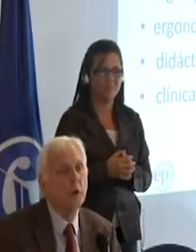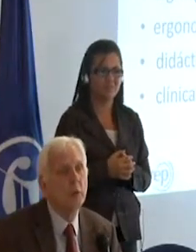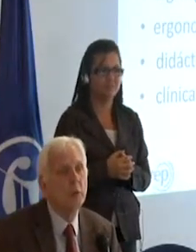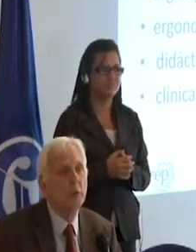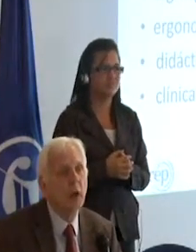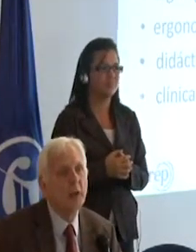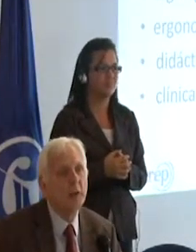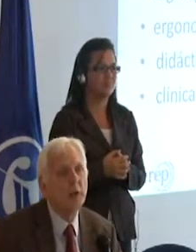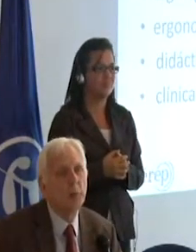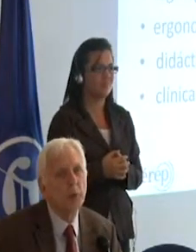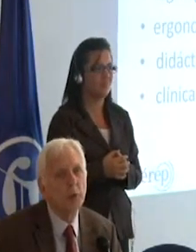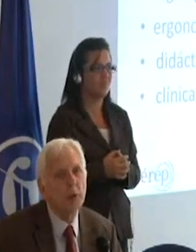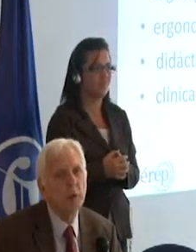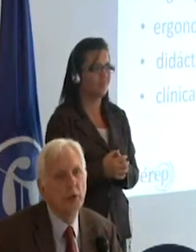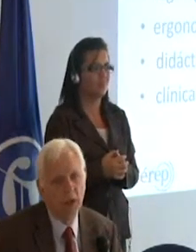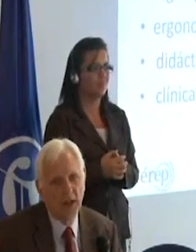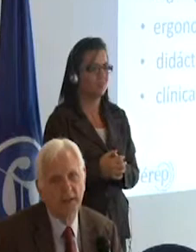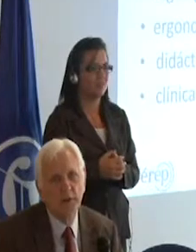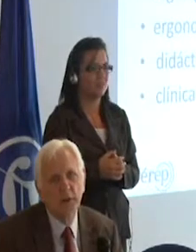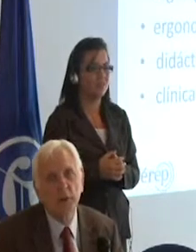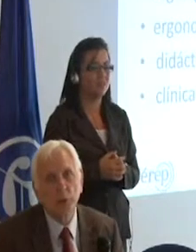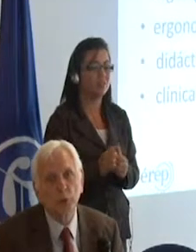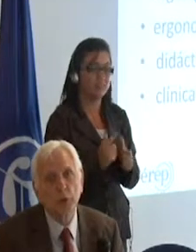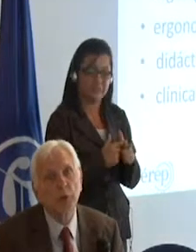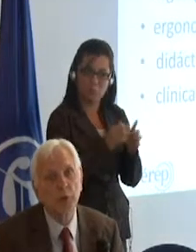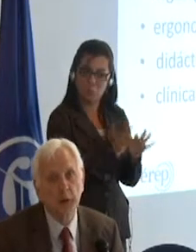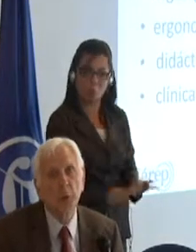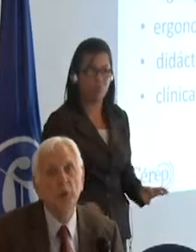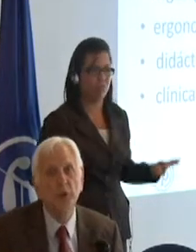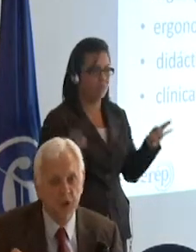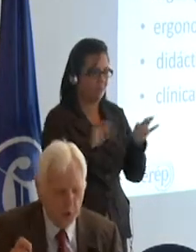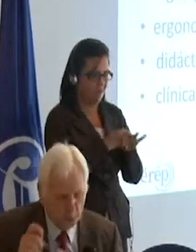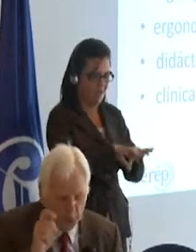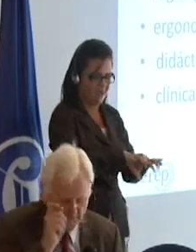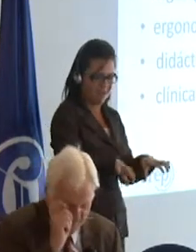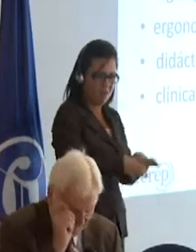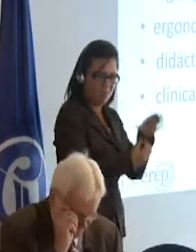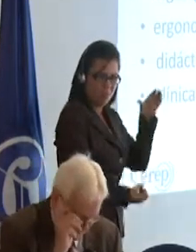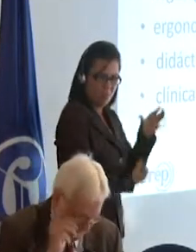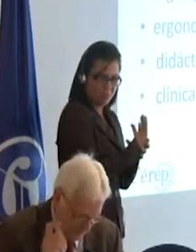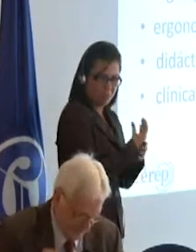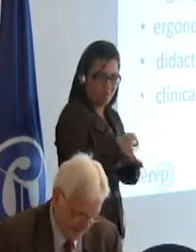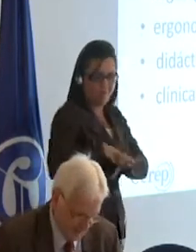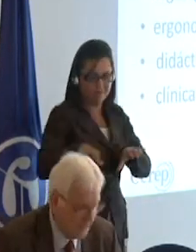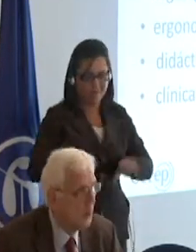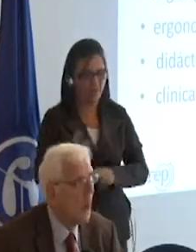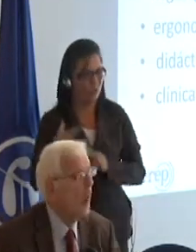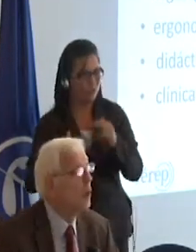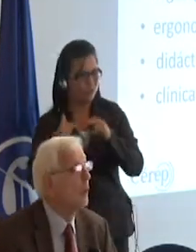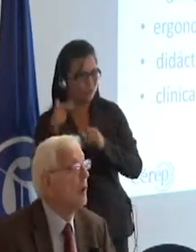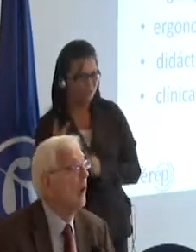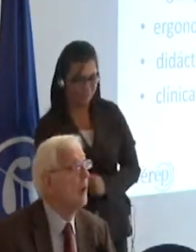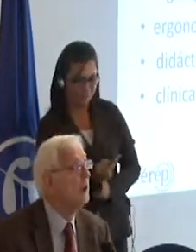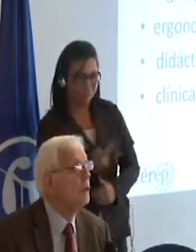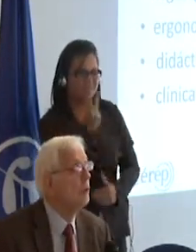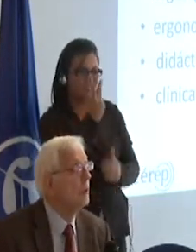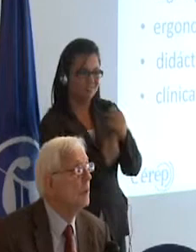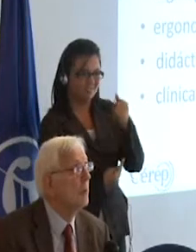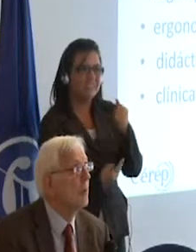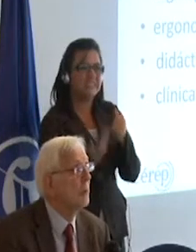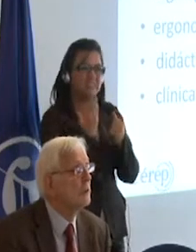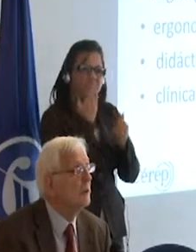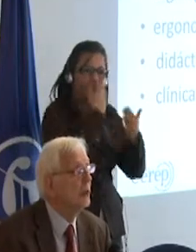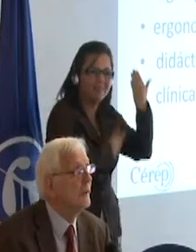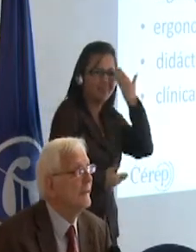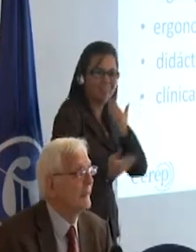Entonces es muy importante que la actividad productiva y la actividad constructiva serán utilizadas para analizar los